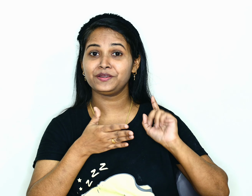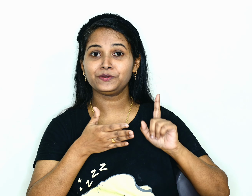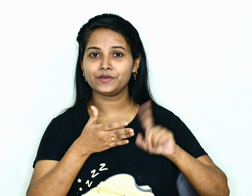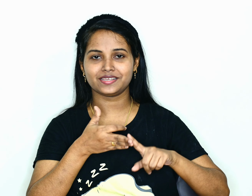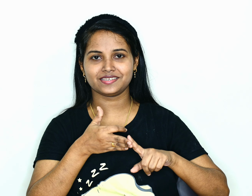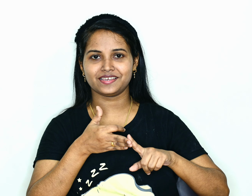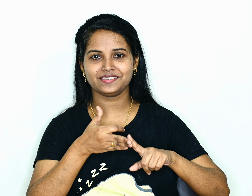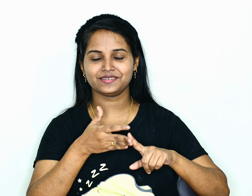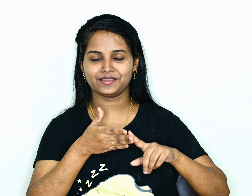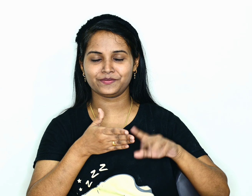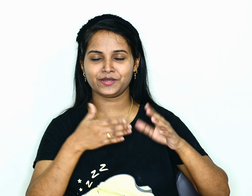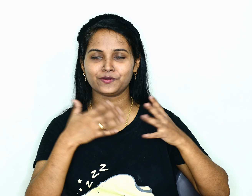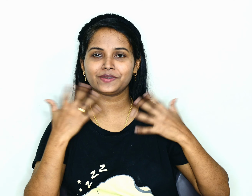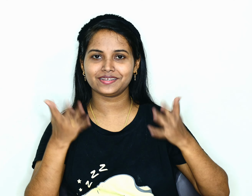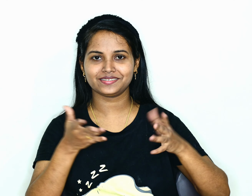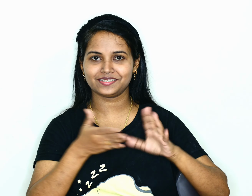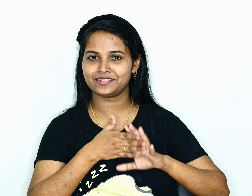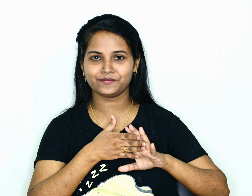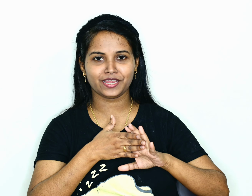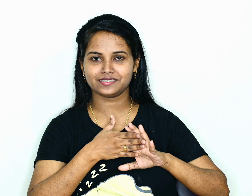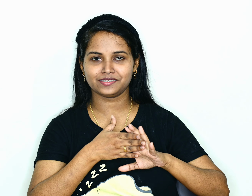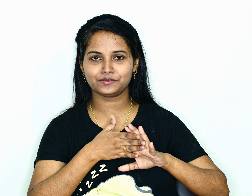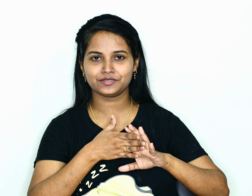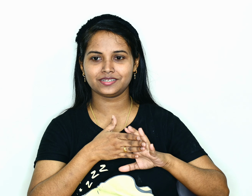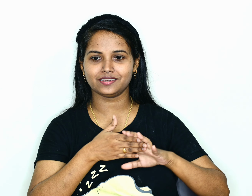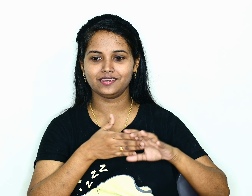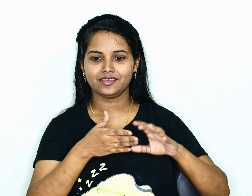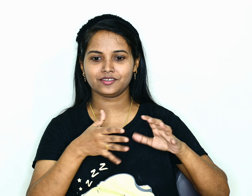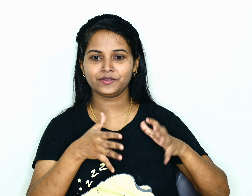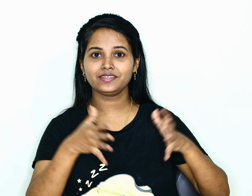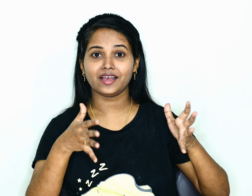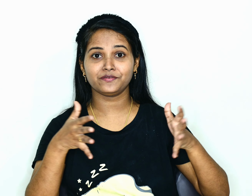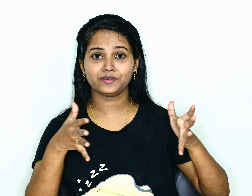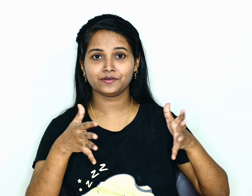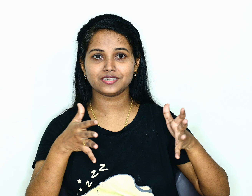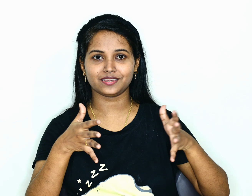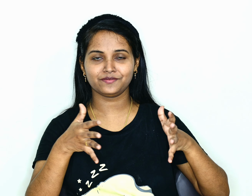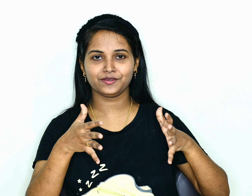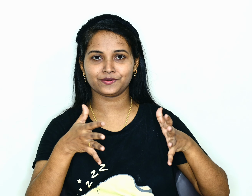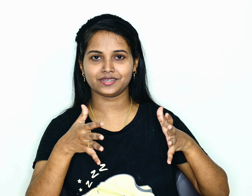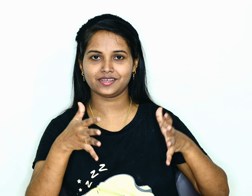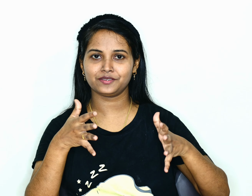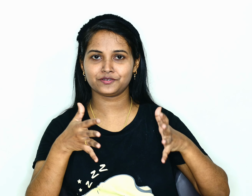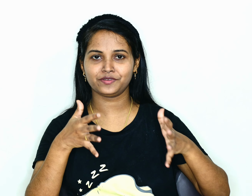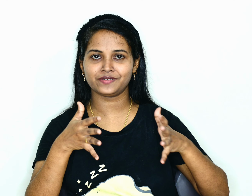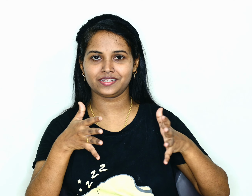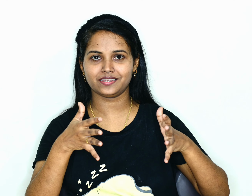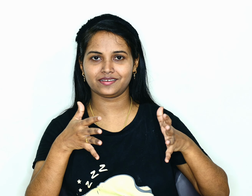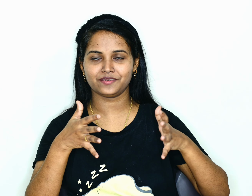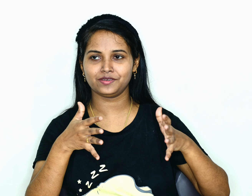डिडंट डू एक्सरसाइज, मैंने बहुत बड़ी गलती की थी कि मैंने एक्सरसाइज कुछ नहीं किया, क्योंकि मेरा थायराइड बहुत ज़्यादा फील होता था। आई यूज टू फील वेरी हैवी